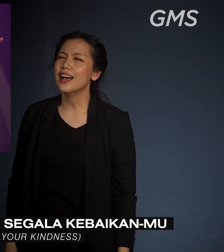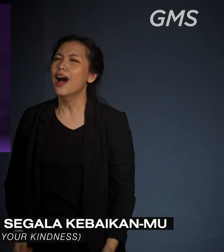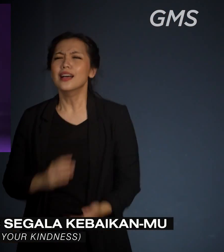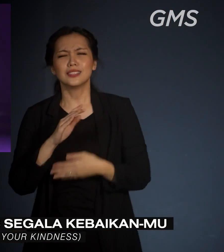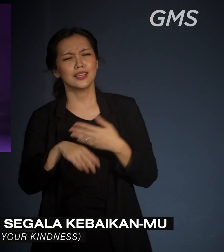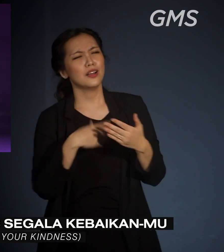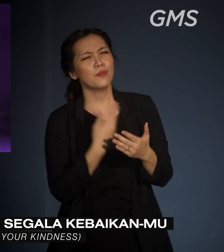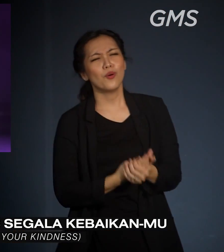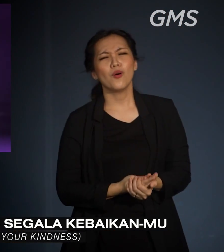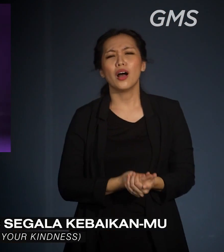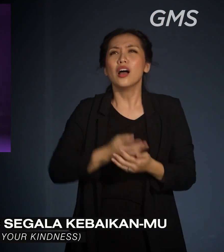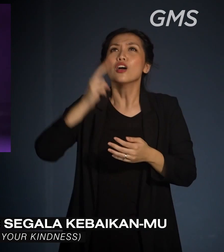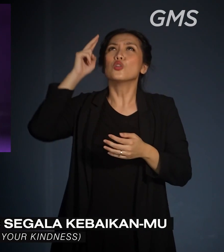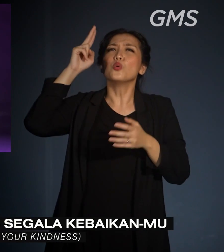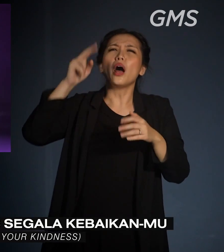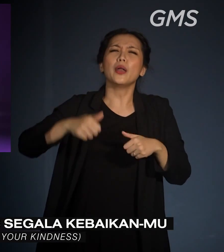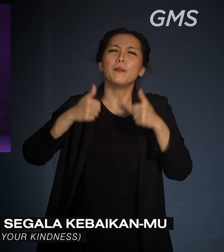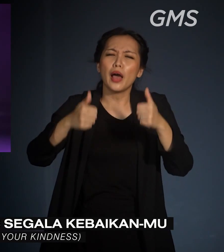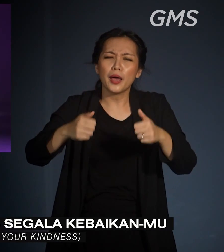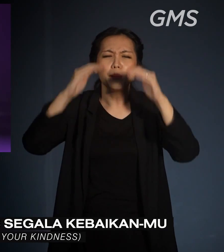balas segala